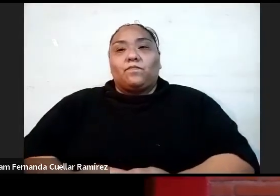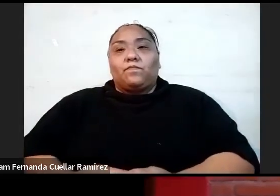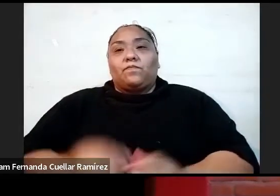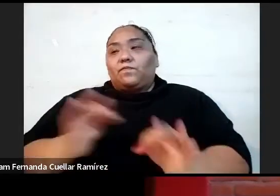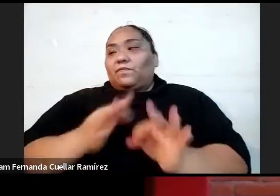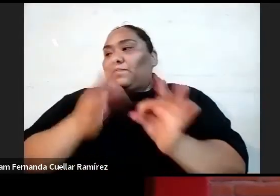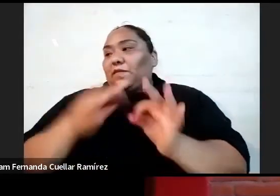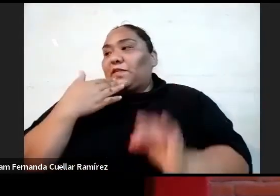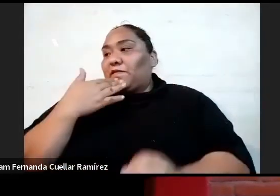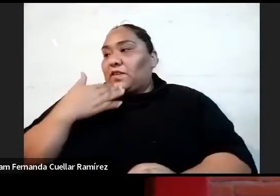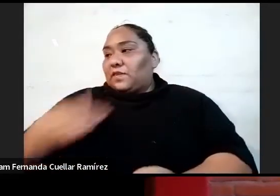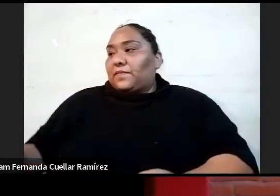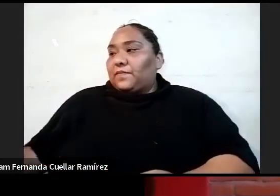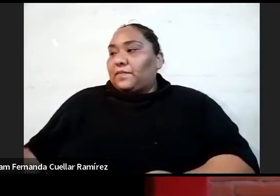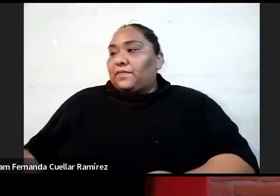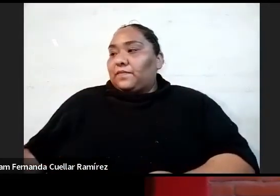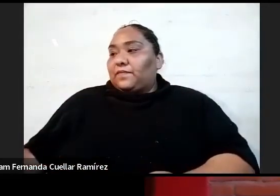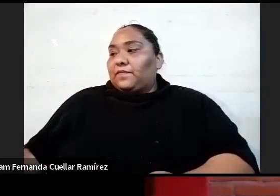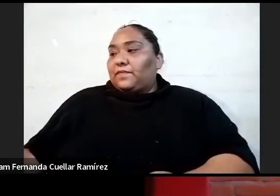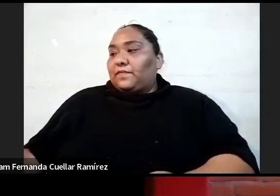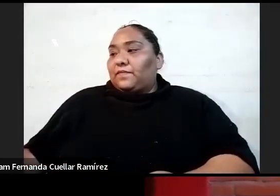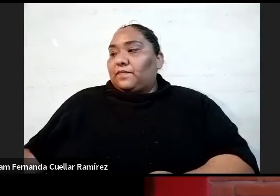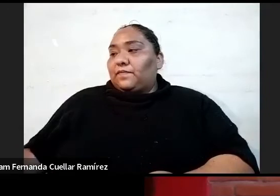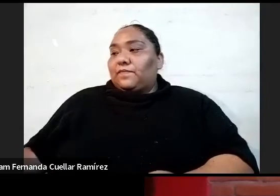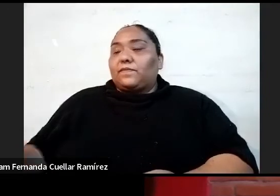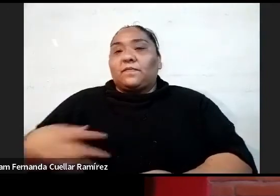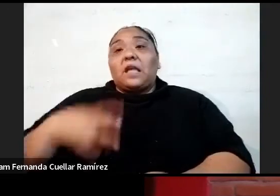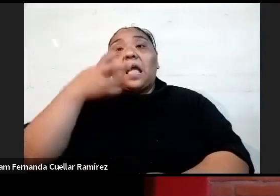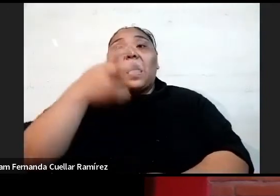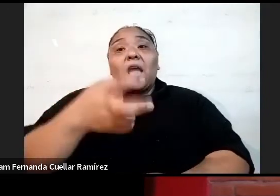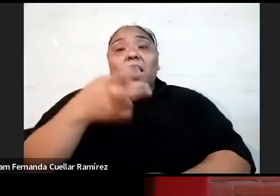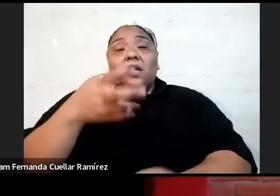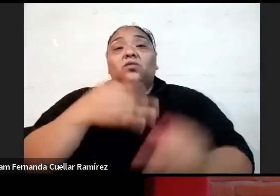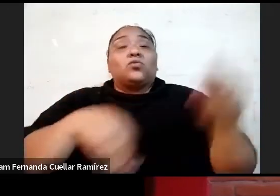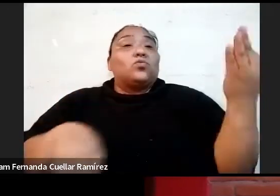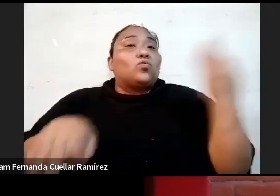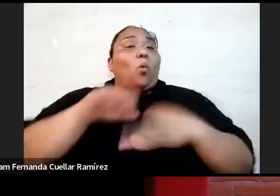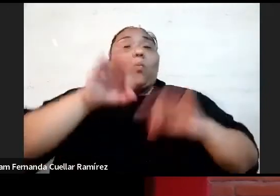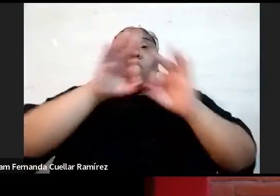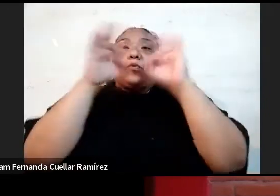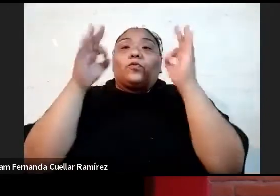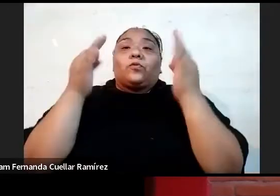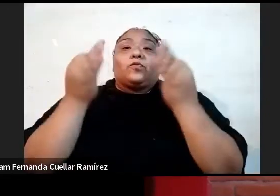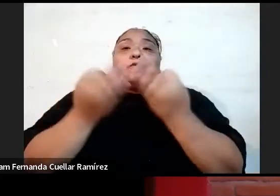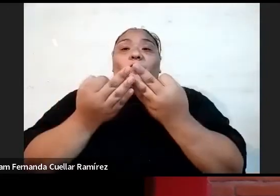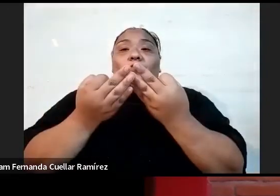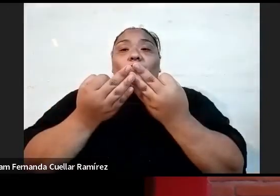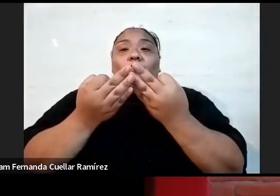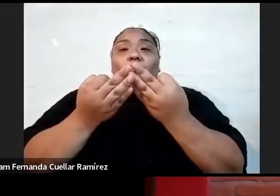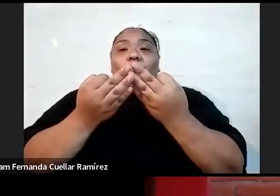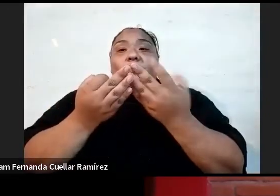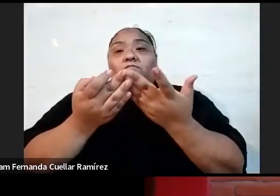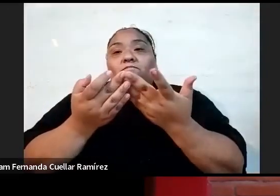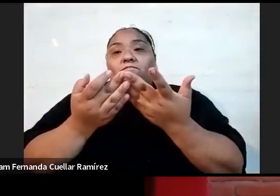Y es que justo ahí es donde toda tu formación, justo,